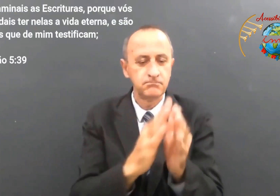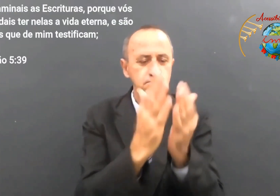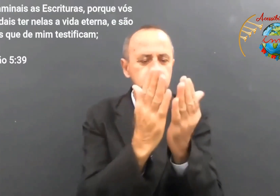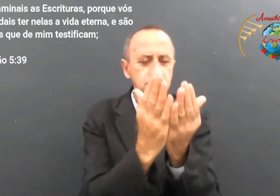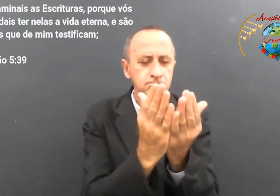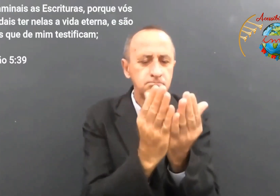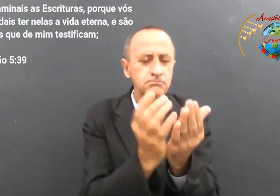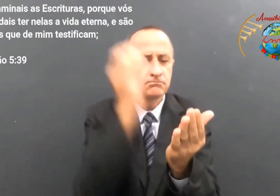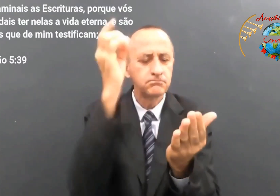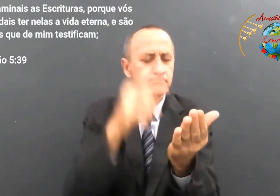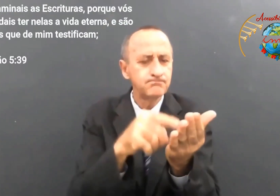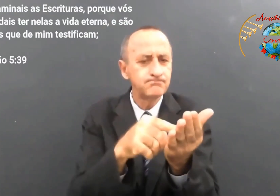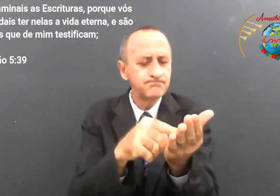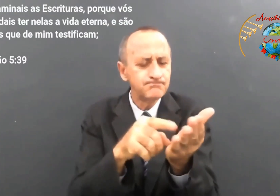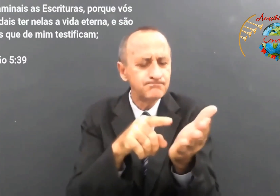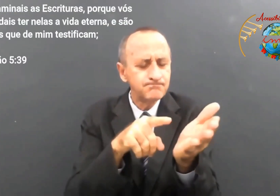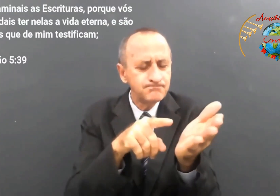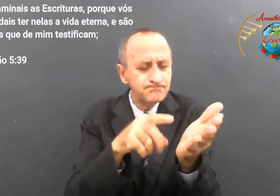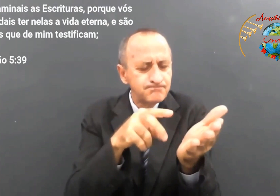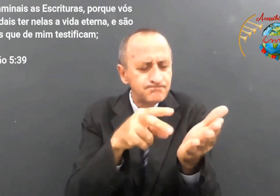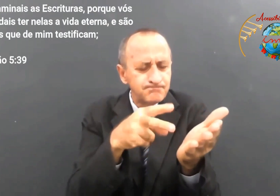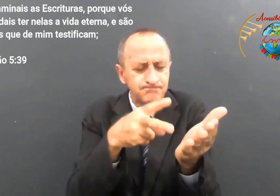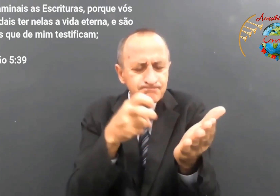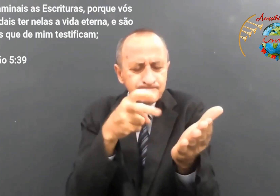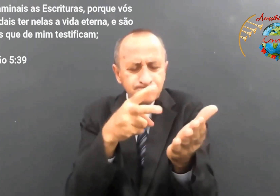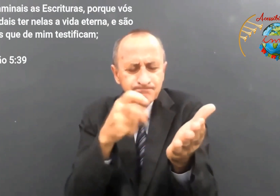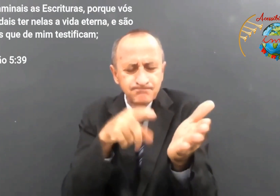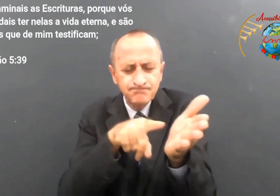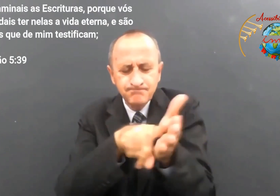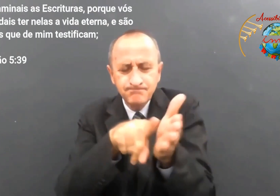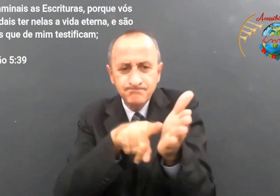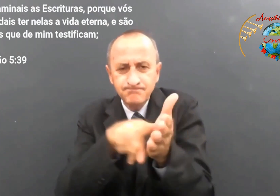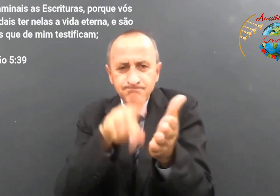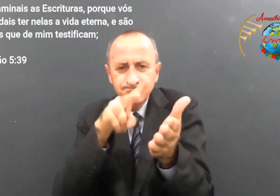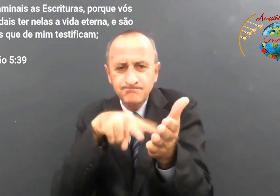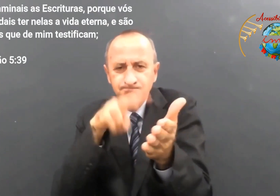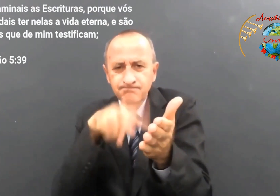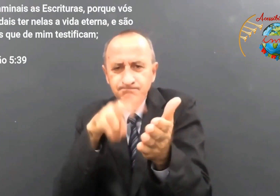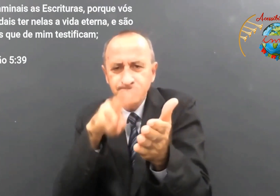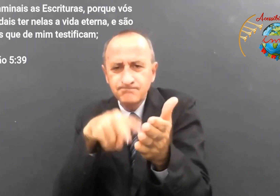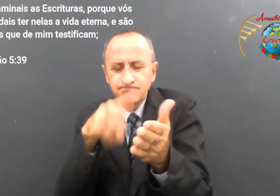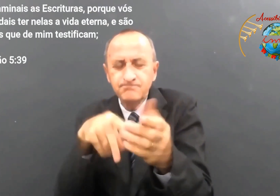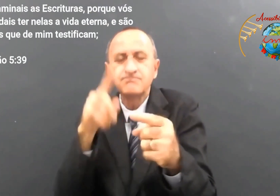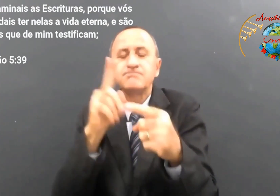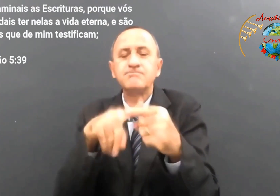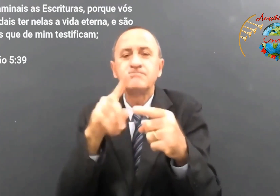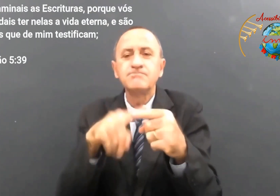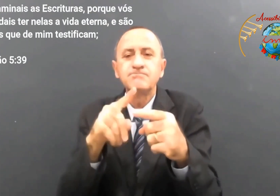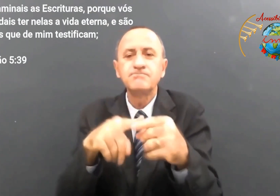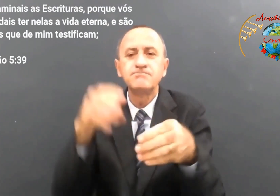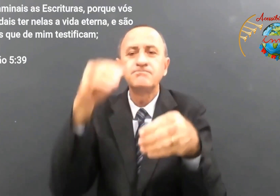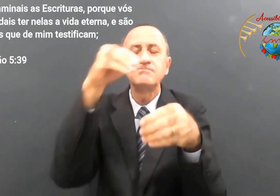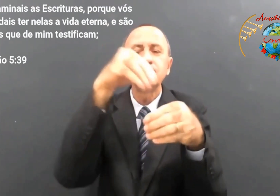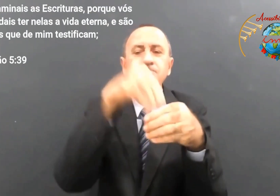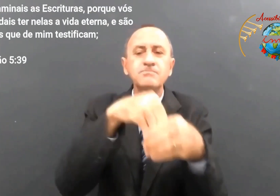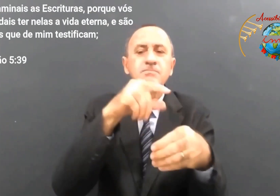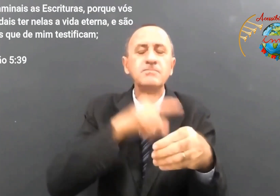Examinai as Escrituras, porque vós cuidais ter nelas a vida eterna, e